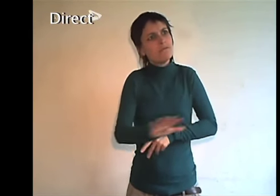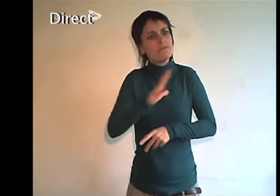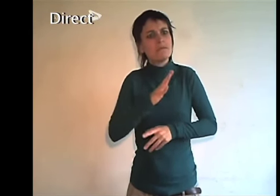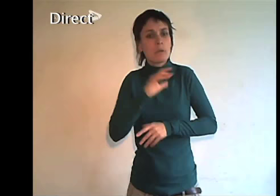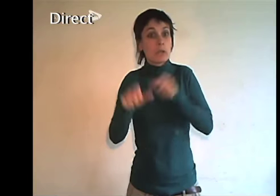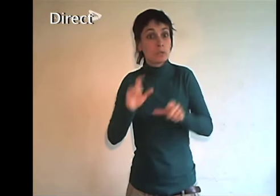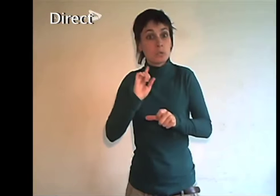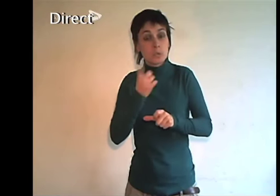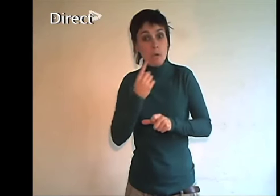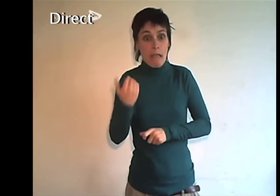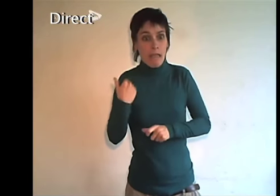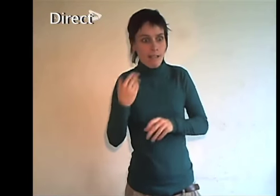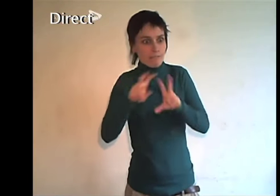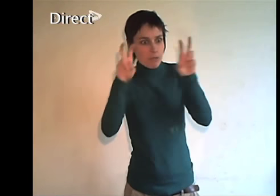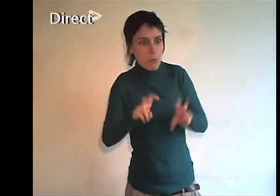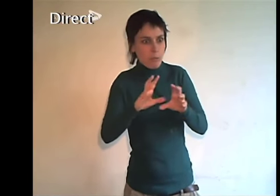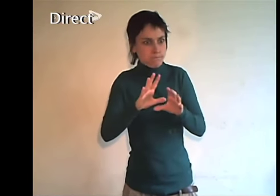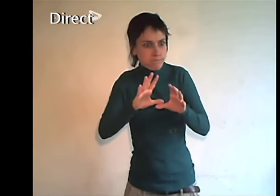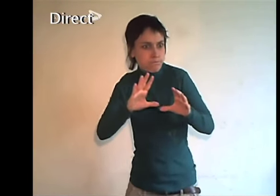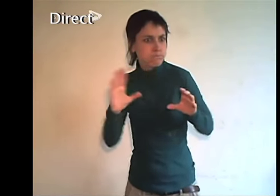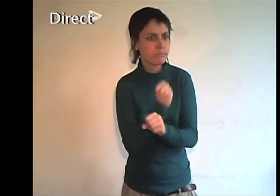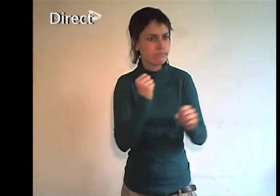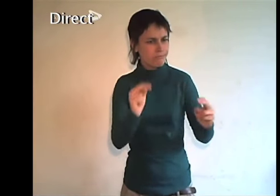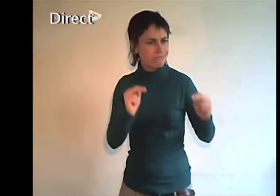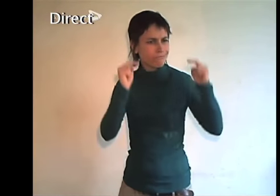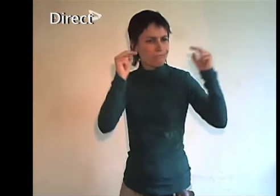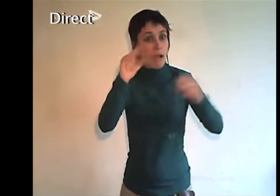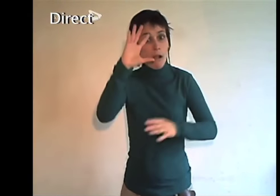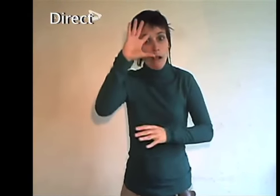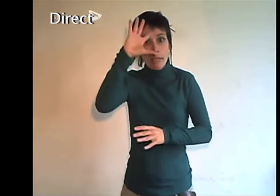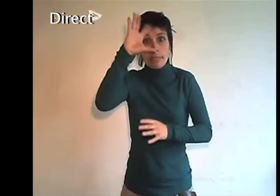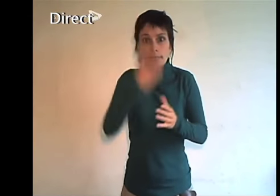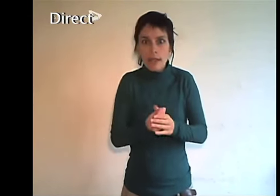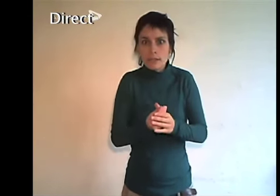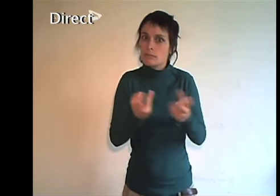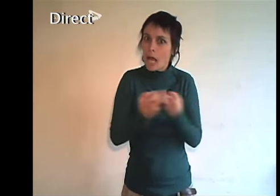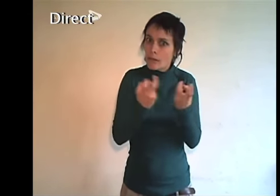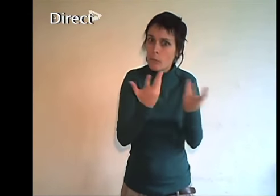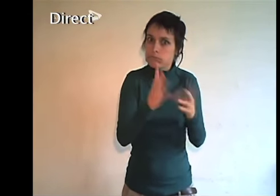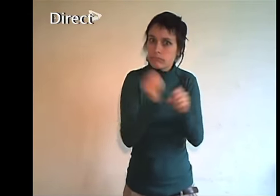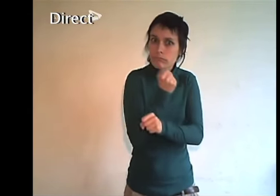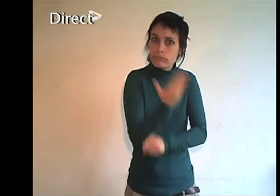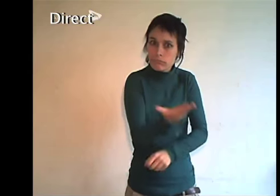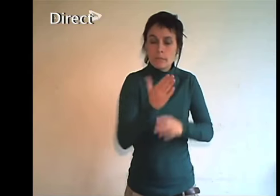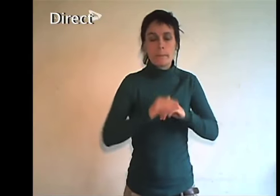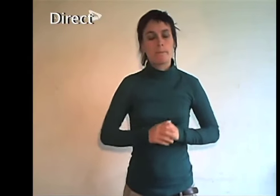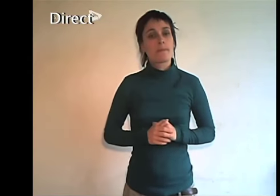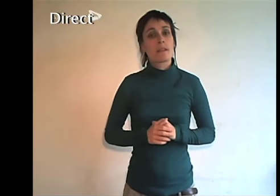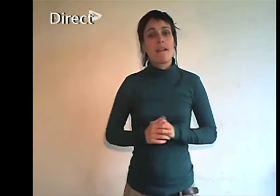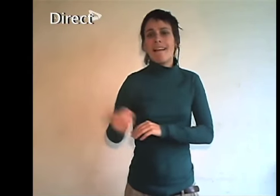en France, il y a même récemment là des sourds qui peuvent obtenir des diplômes. Ça va jusqu'à la thèse, et dans